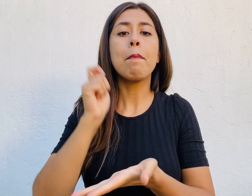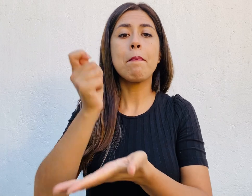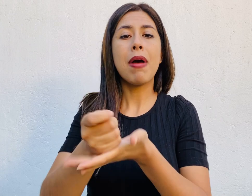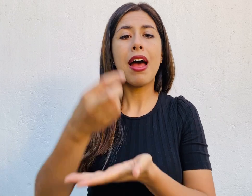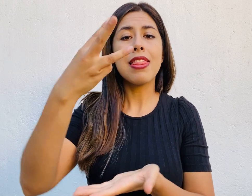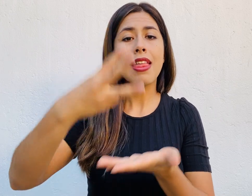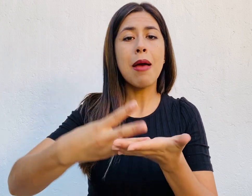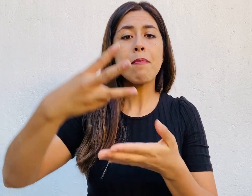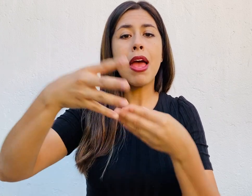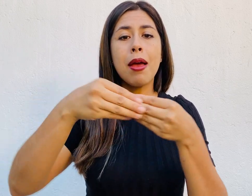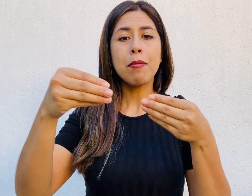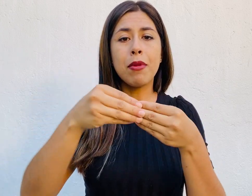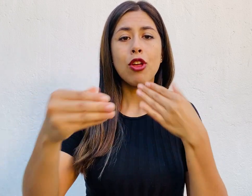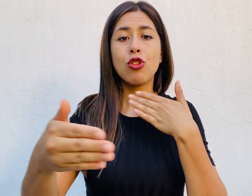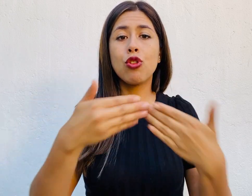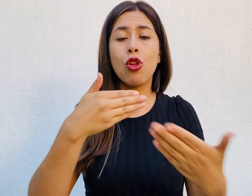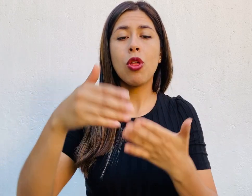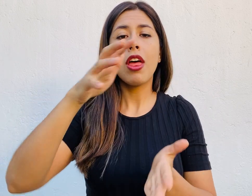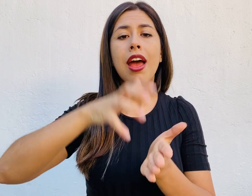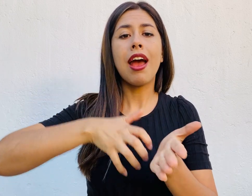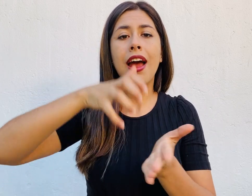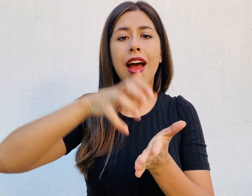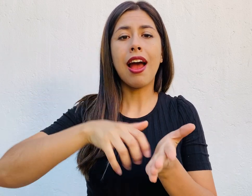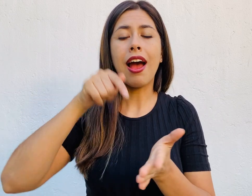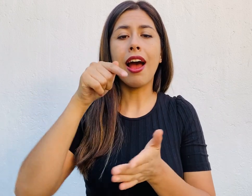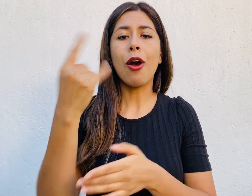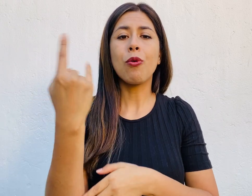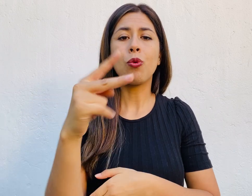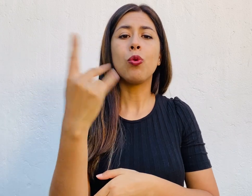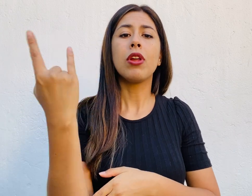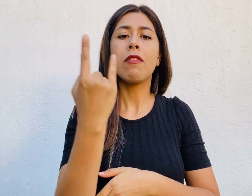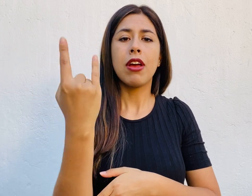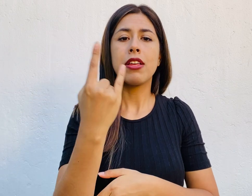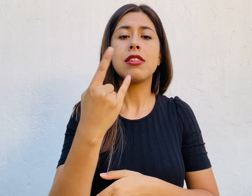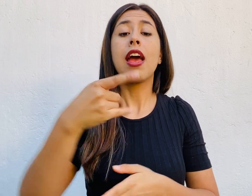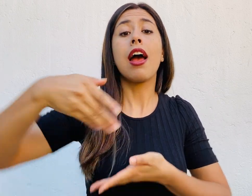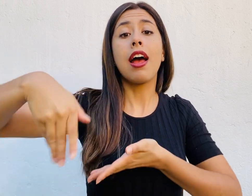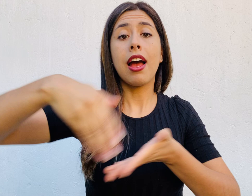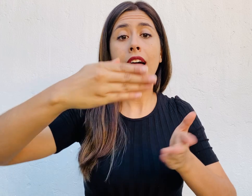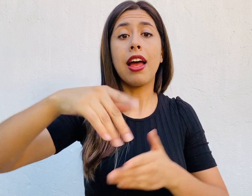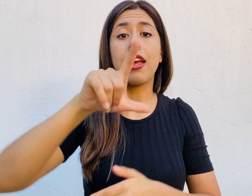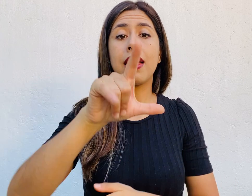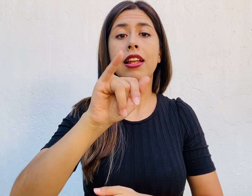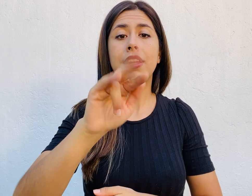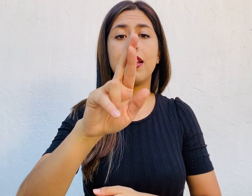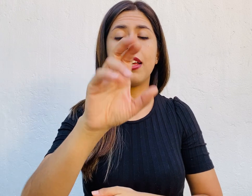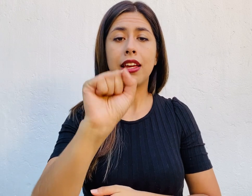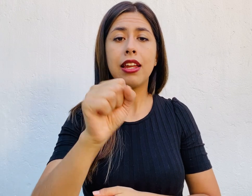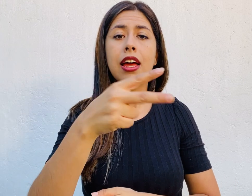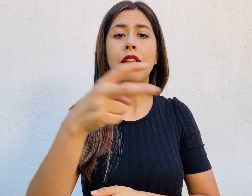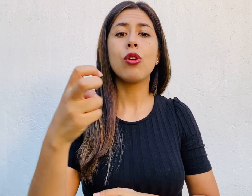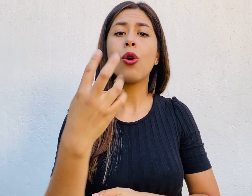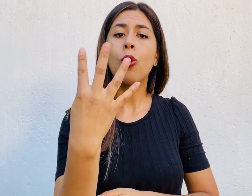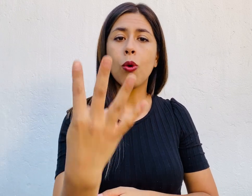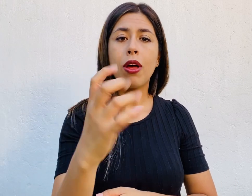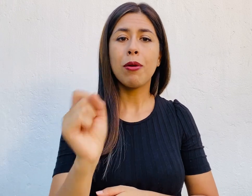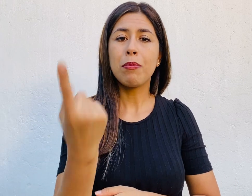Universidad Católica Silva Enríquez, ubicada en Lira número 204, primer piso. Posteriormente,